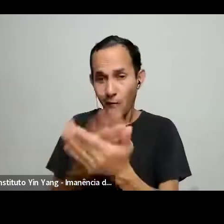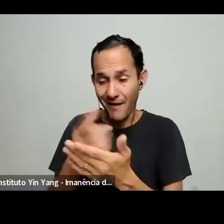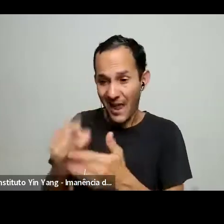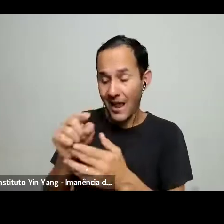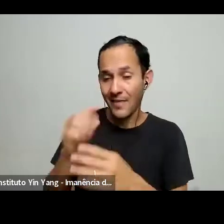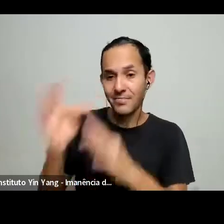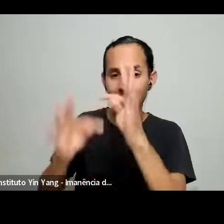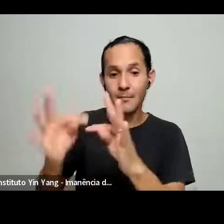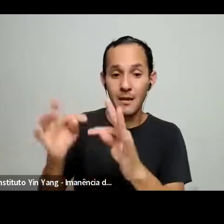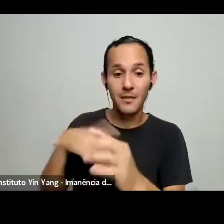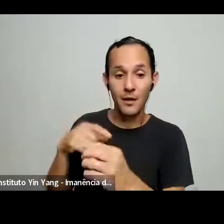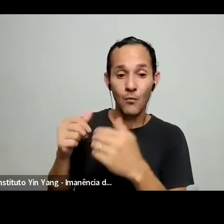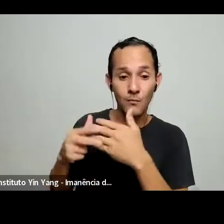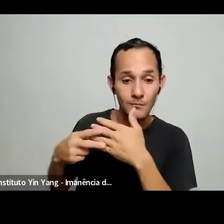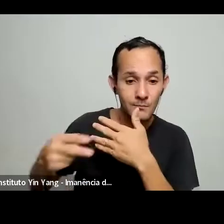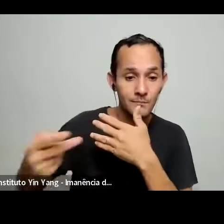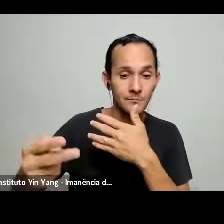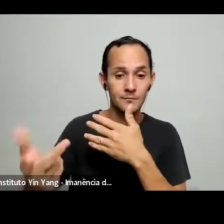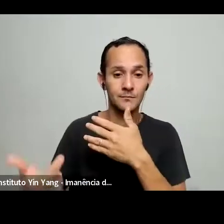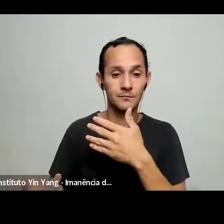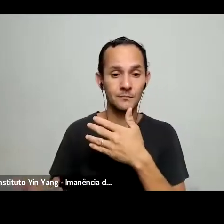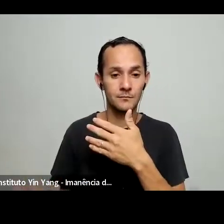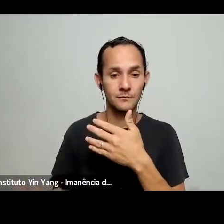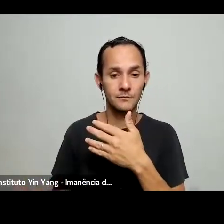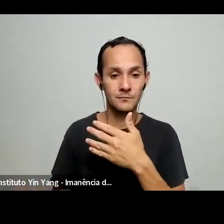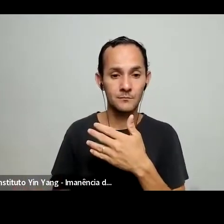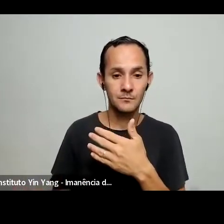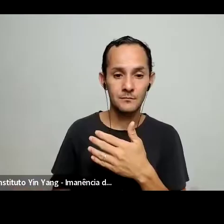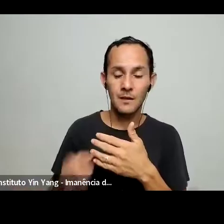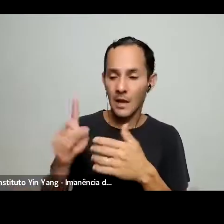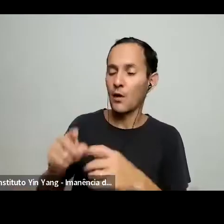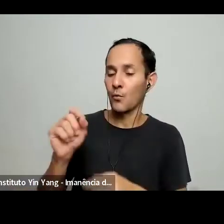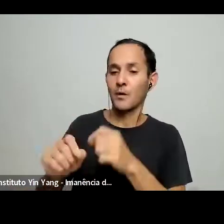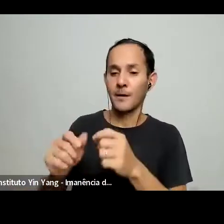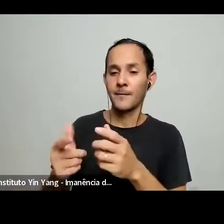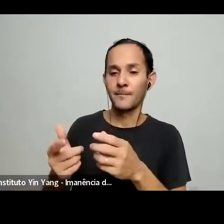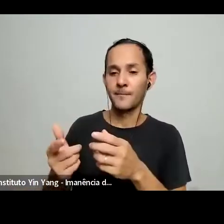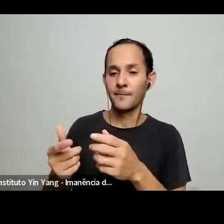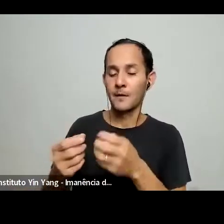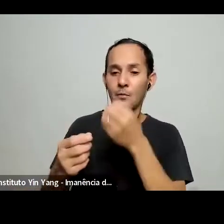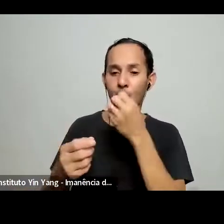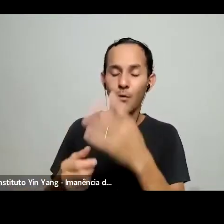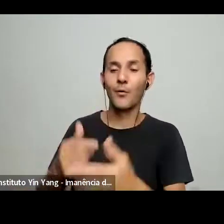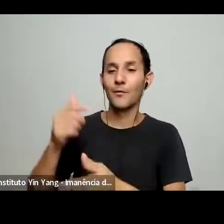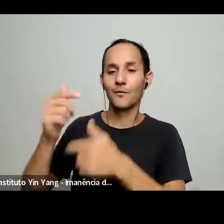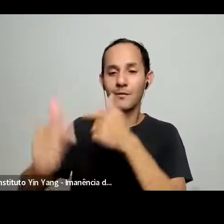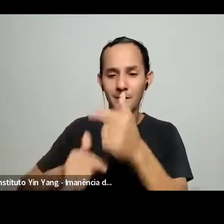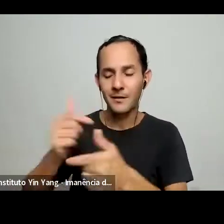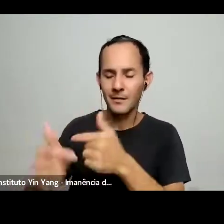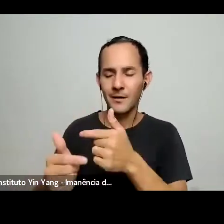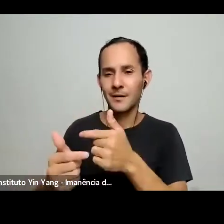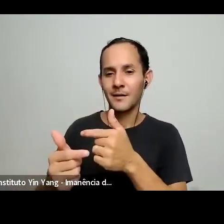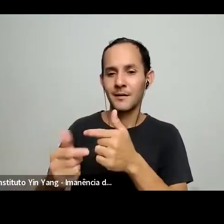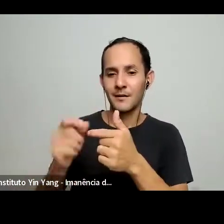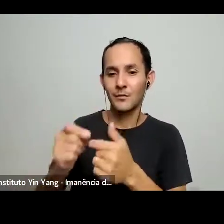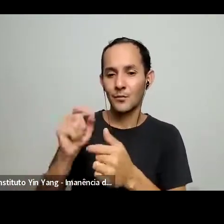um efeito, é chamado de efeito placebo, que nada mais é do que uma boa parte da